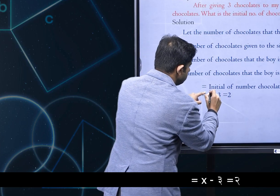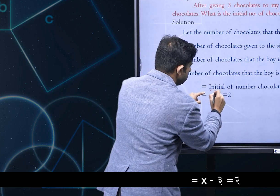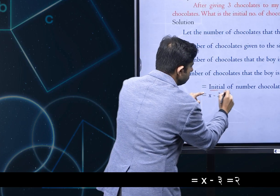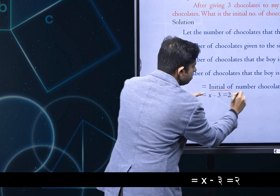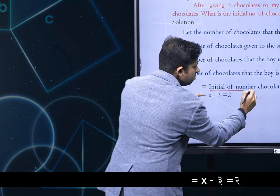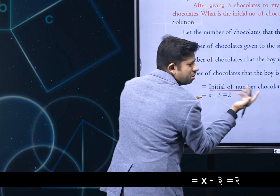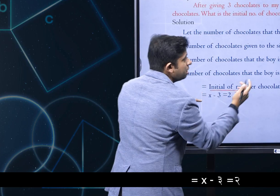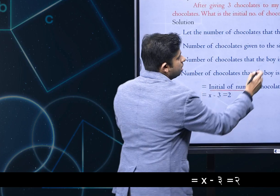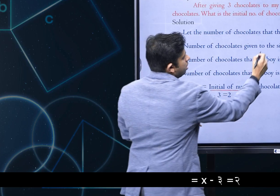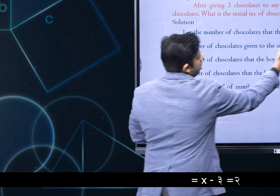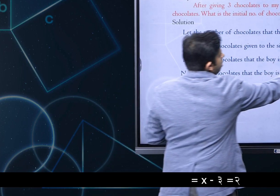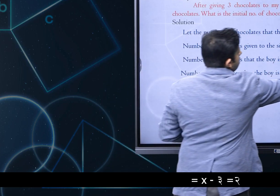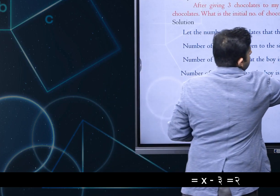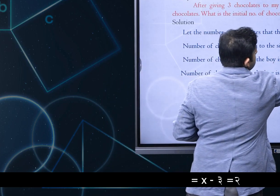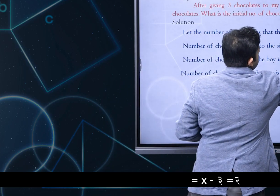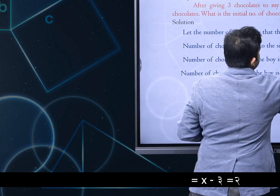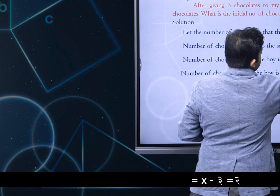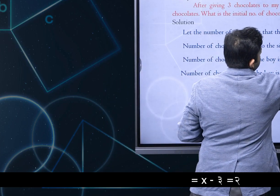म्हणजेच x - 3 = 2.